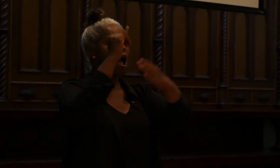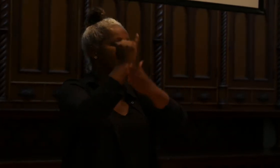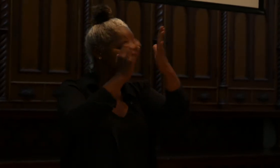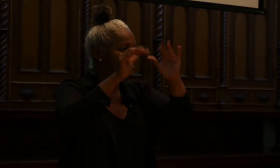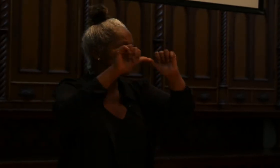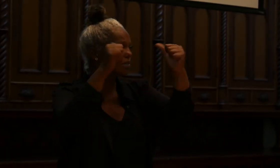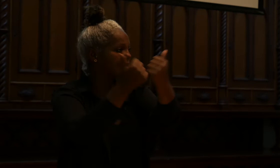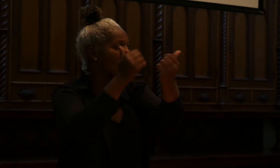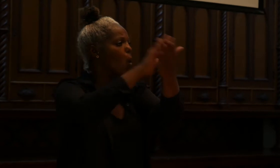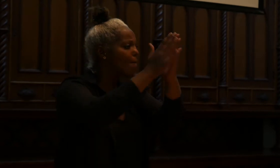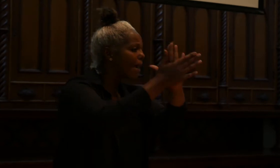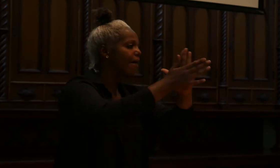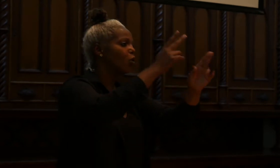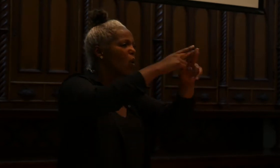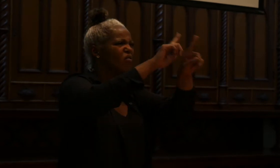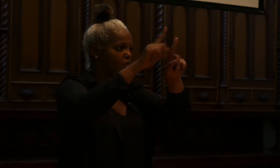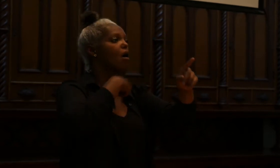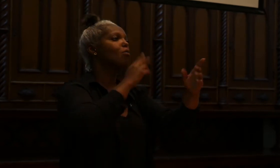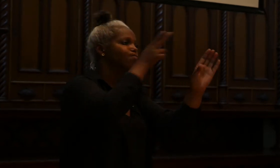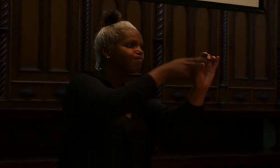permettre l'accessibilité.